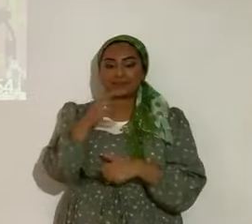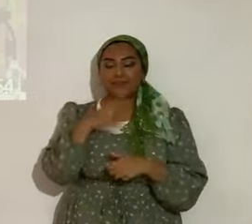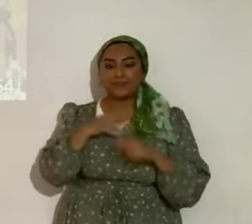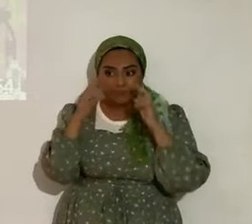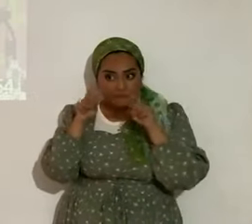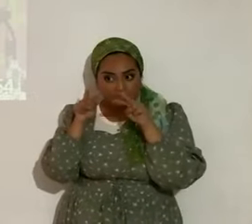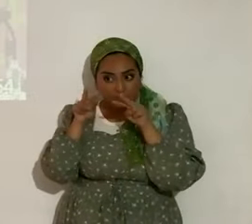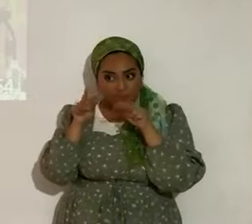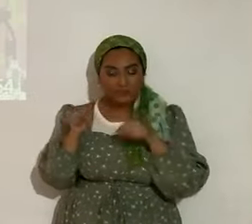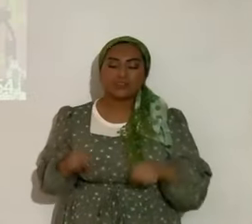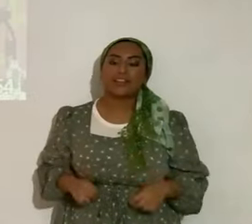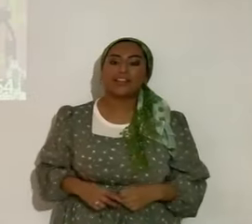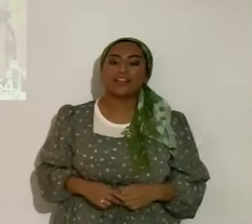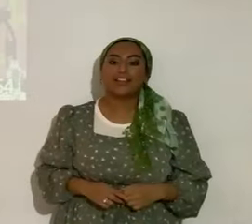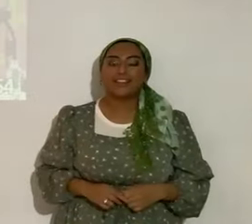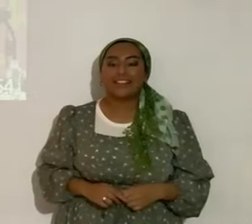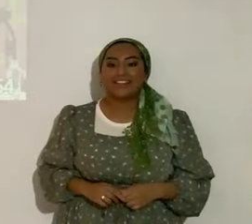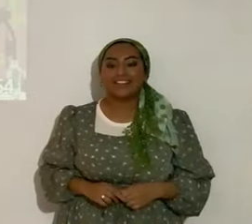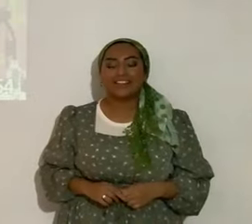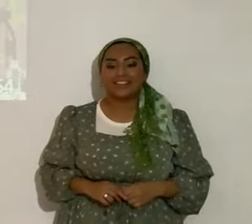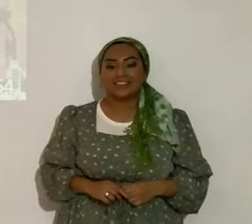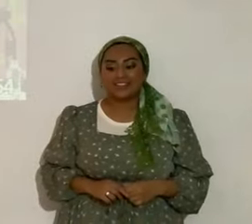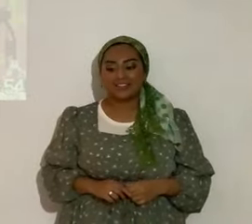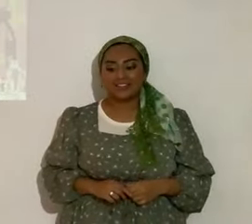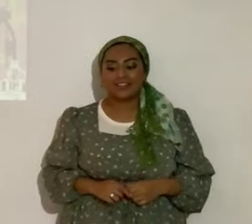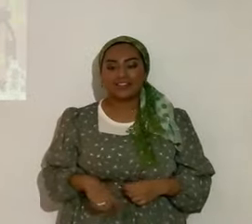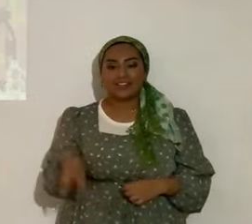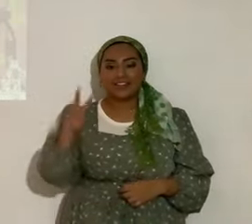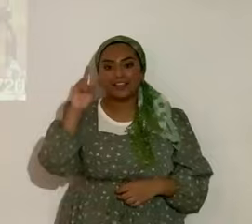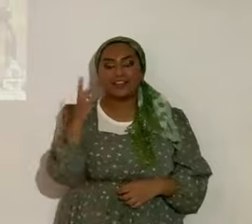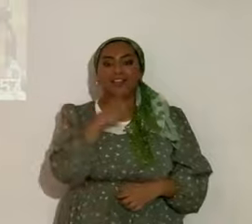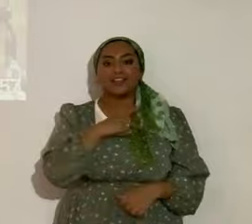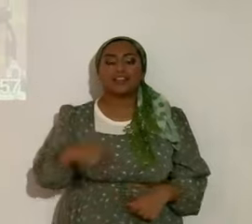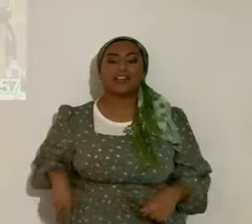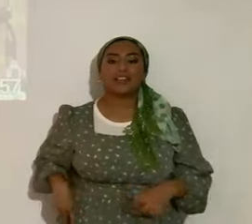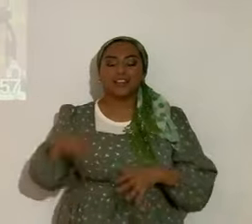mujercitas. Aleluya, bueno. Segunda de Reyes